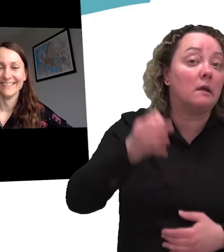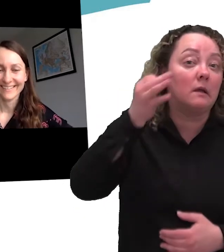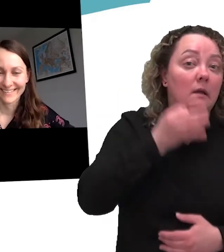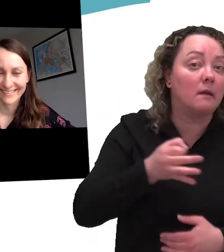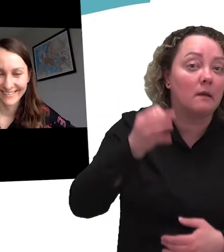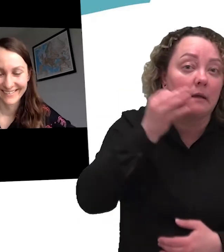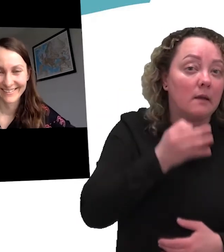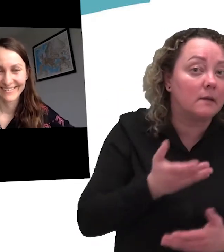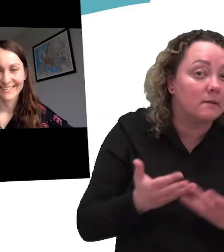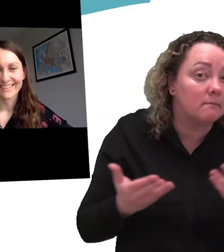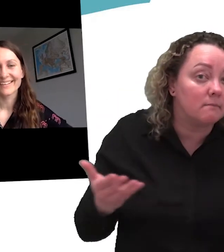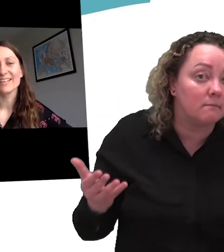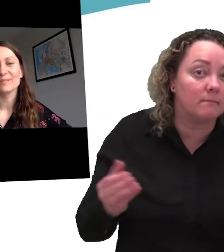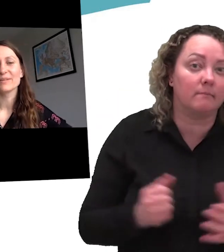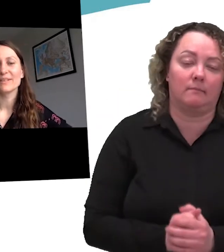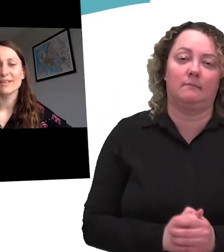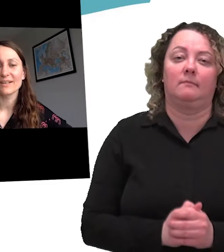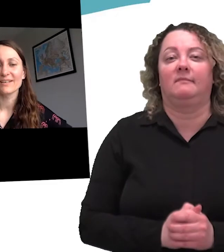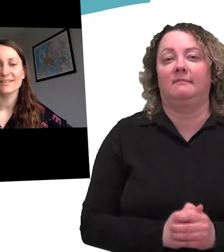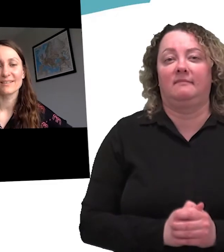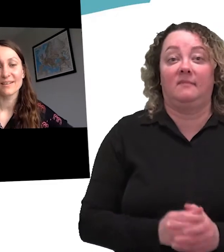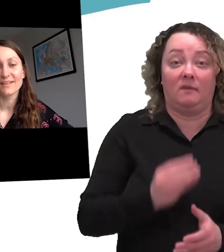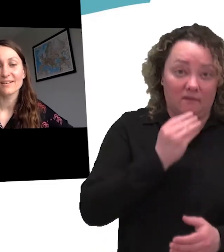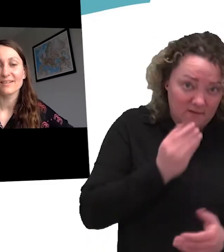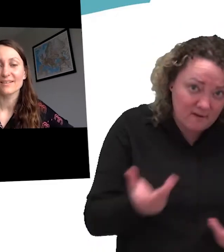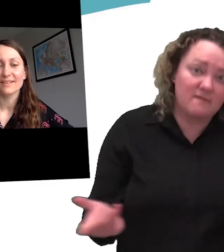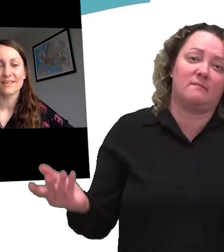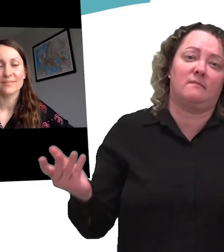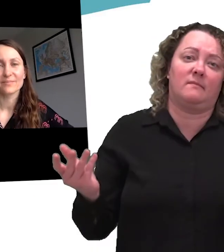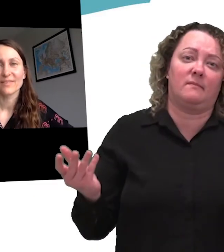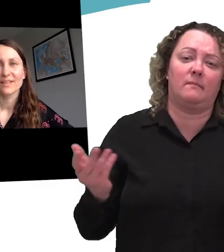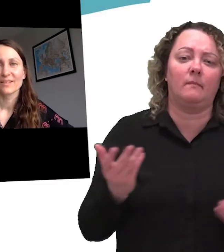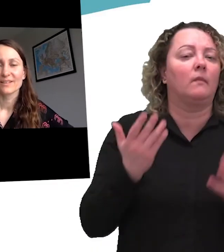valgom. Kaip, kiek, kada,